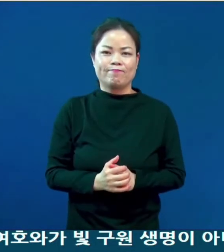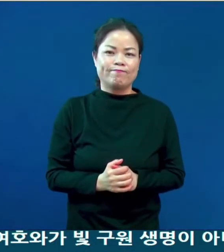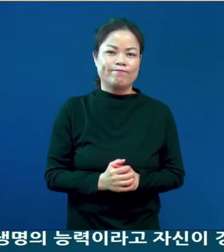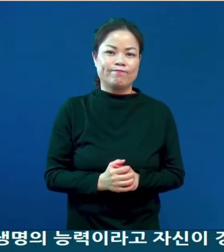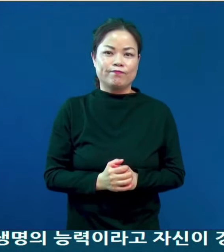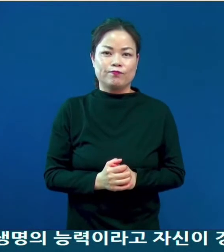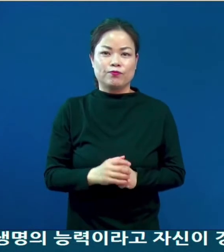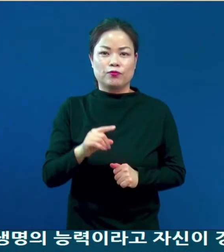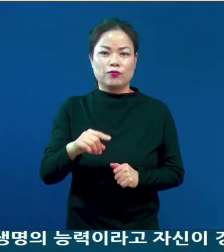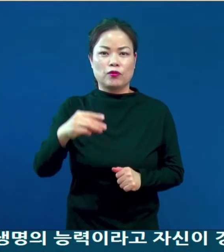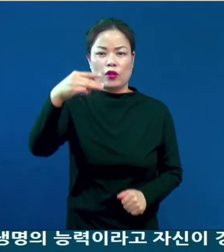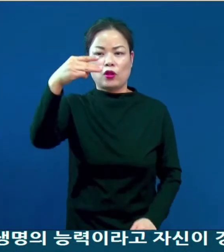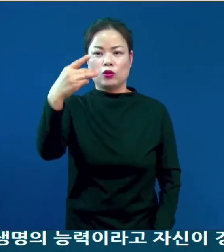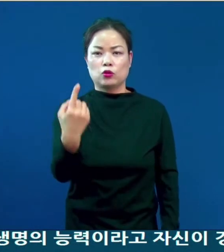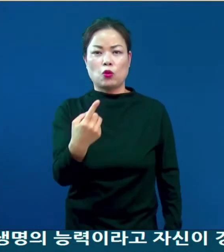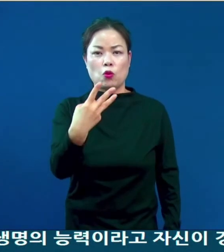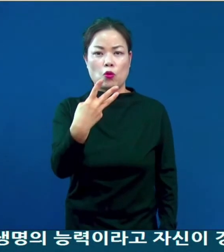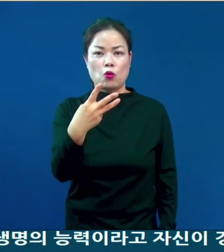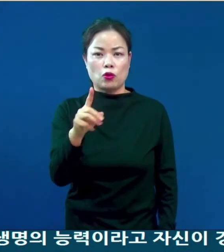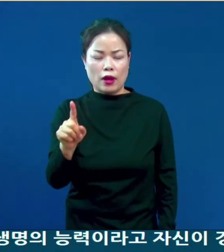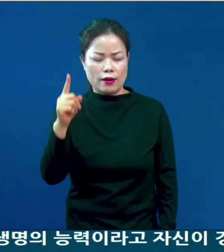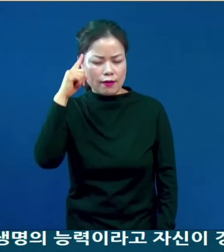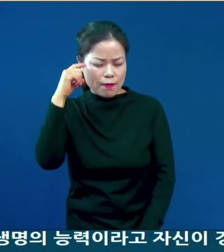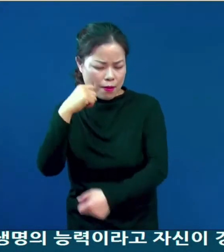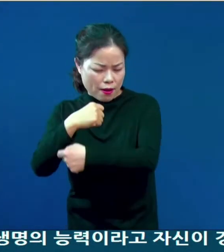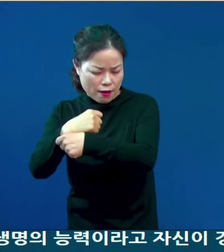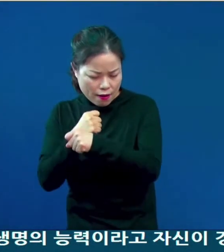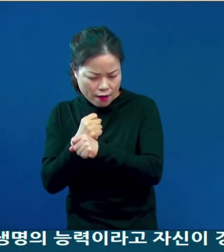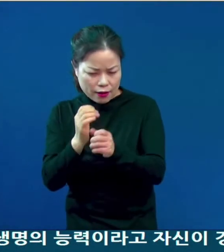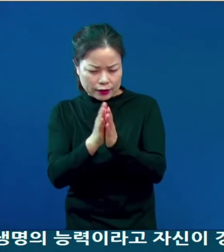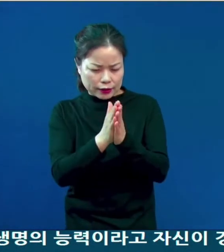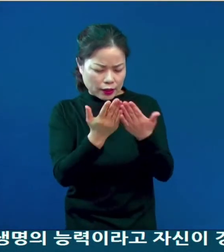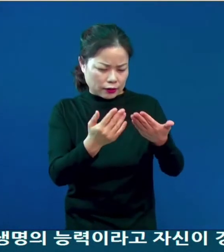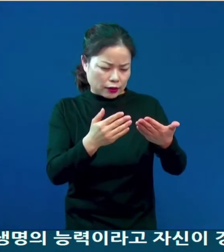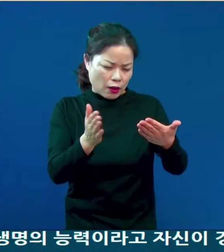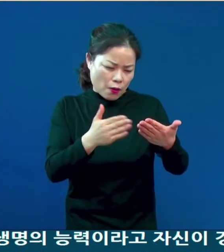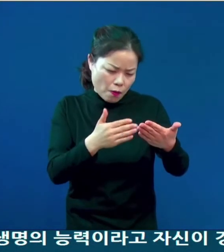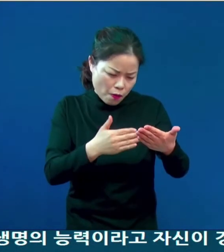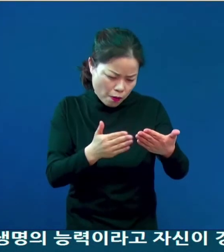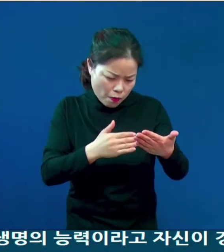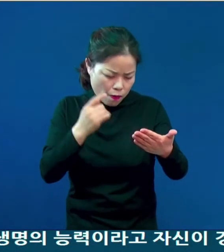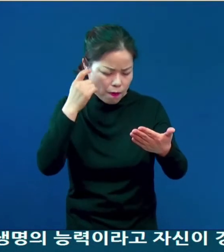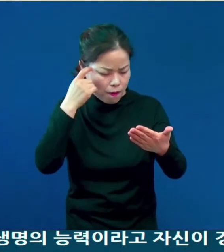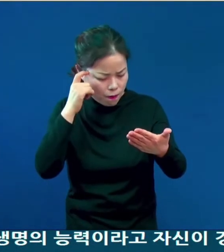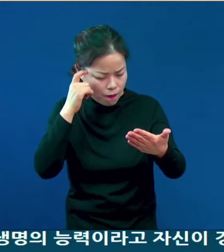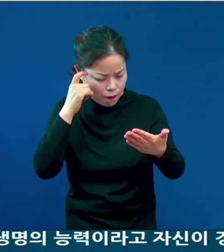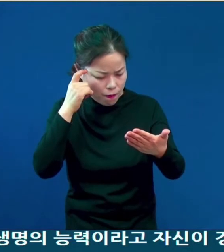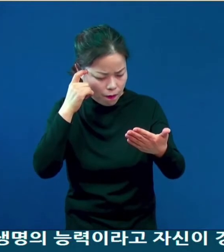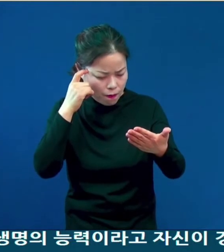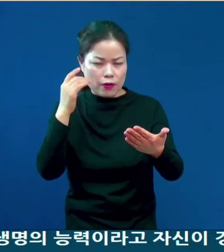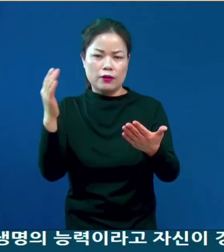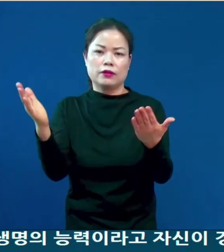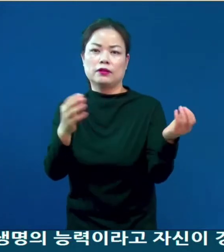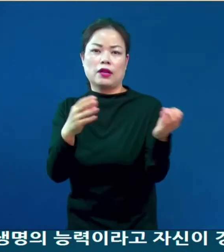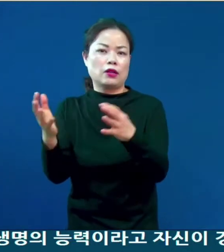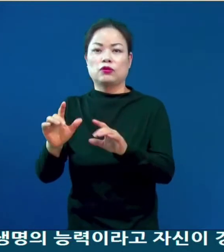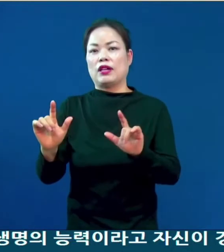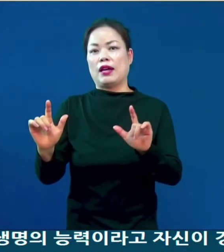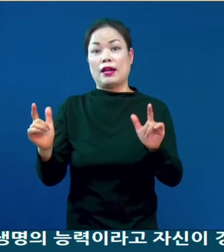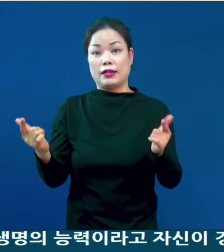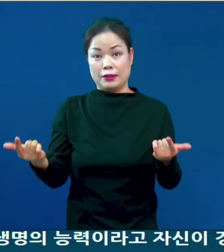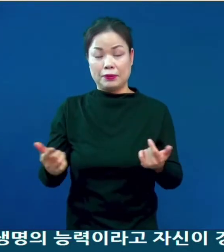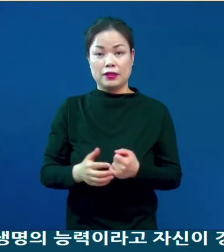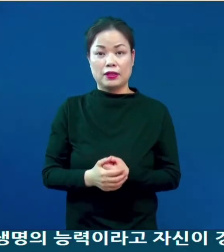그가 토라를 묵상하면서 책상 앞에서 앉아서 깨닫게 된 지식을 나누고 있는 것도